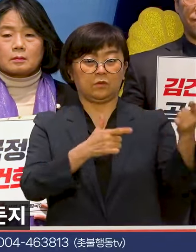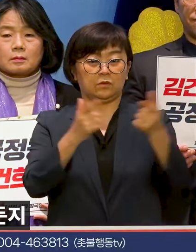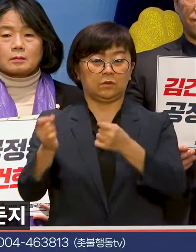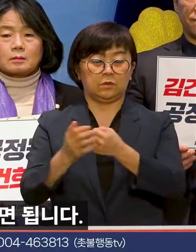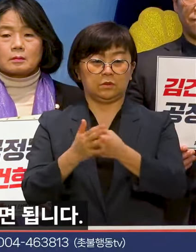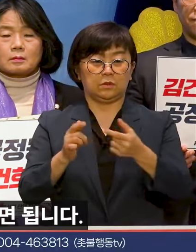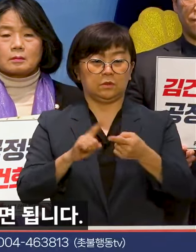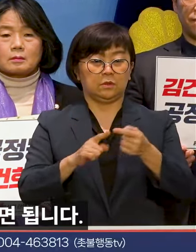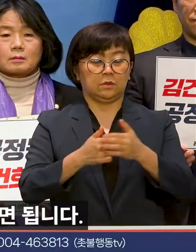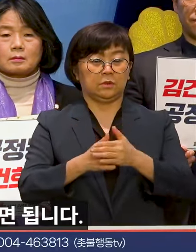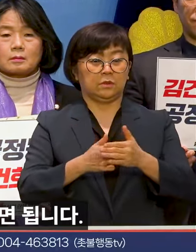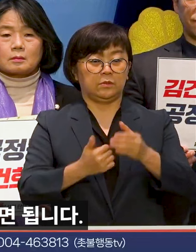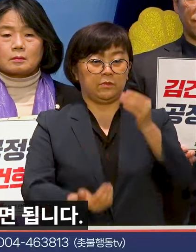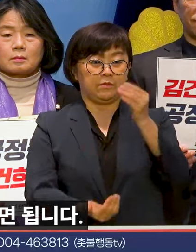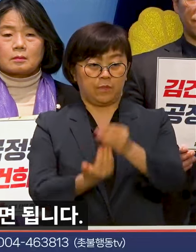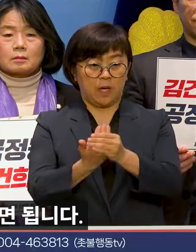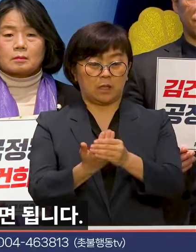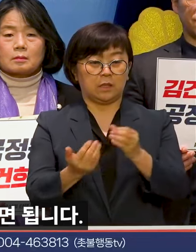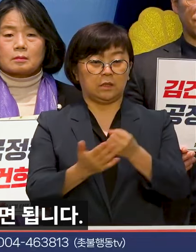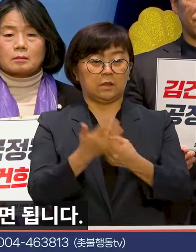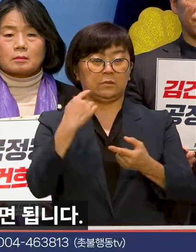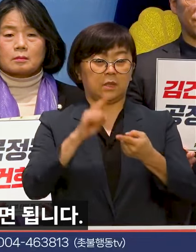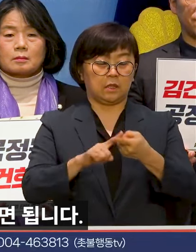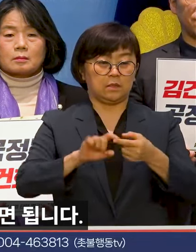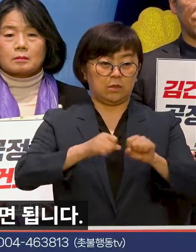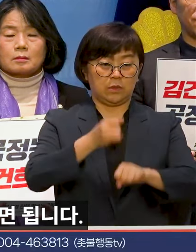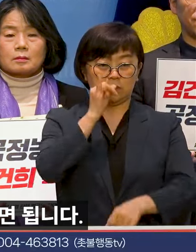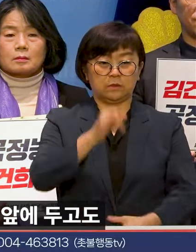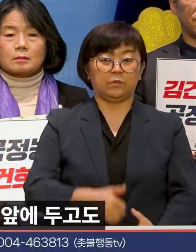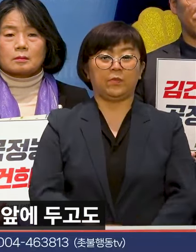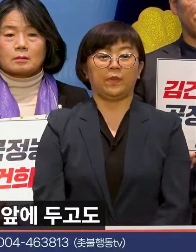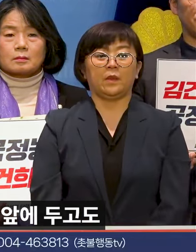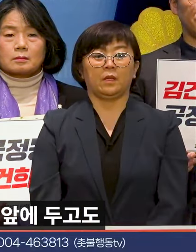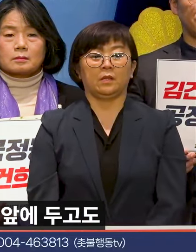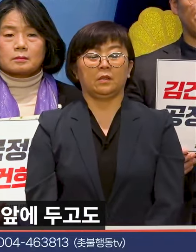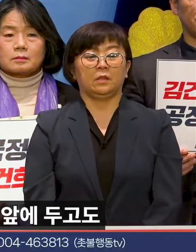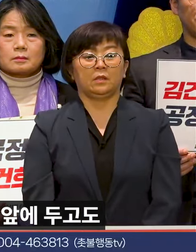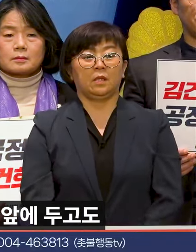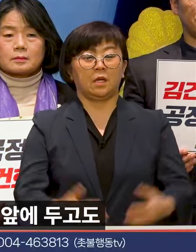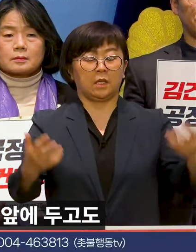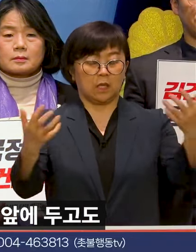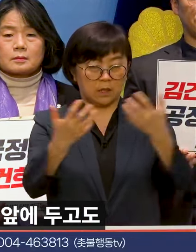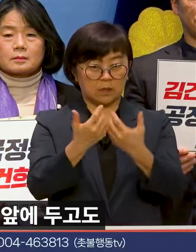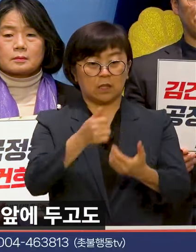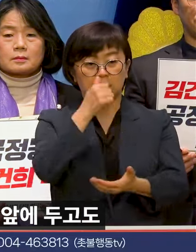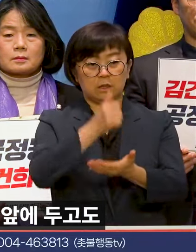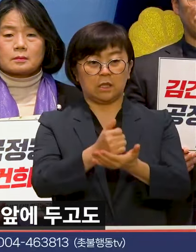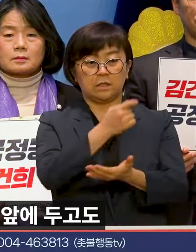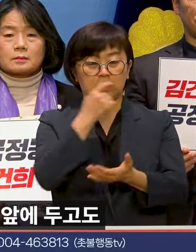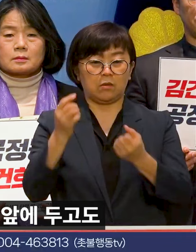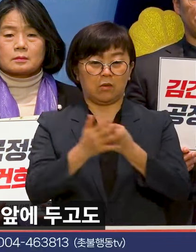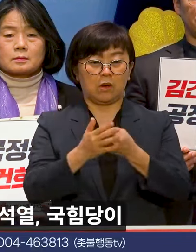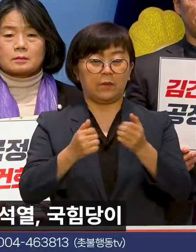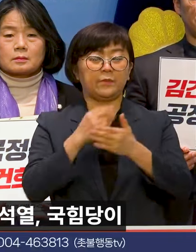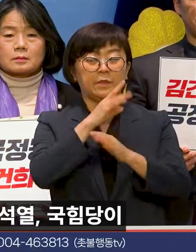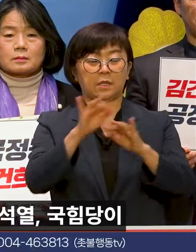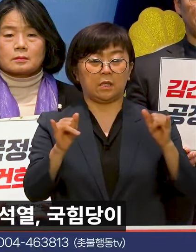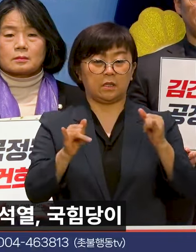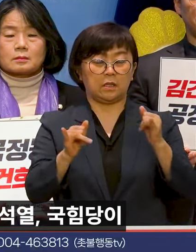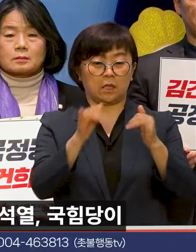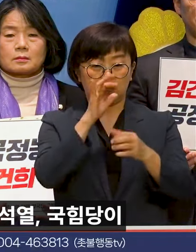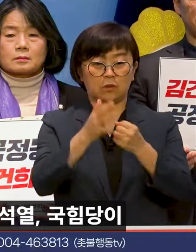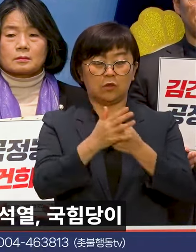누구든지 저지름 범죄에 합당한 처벌을 받으면 됩니다 그러나 넘치는 범죄의 증거와 피해자를 앞에 두고도